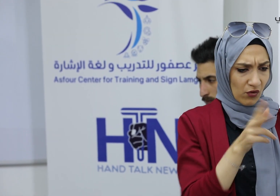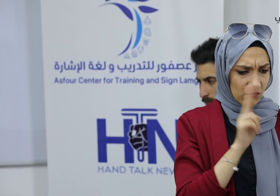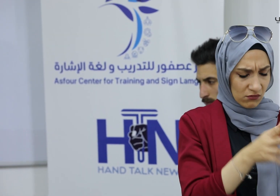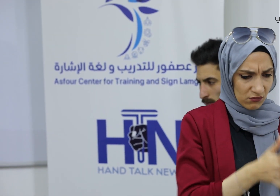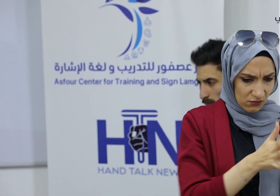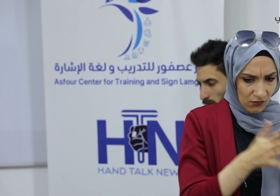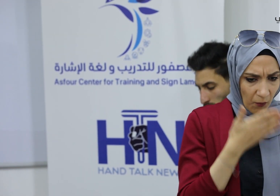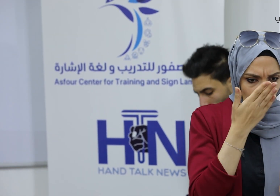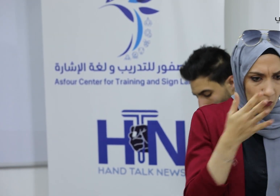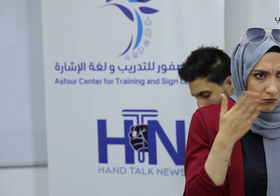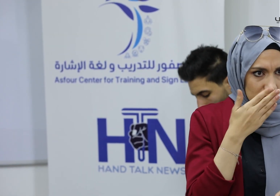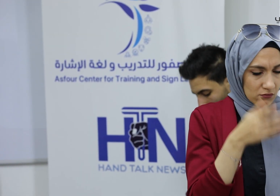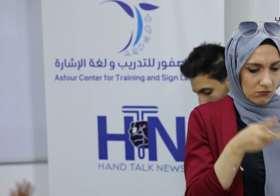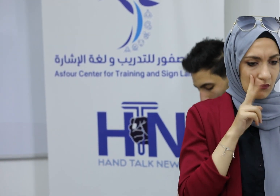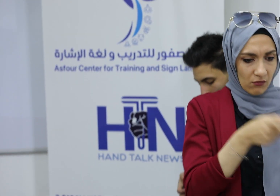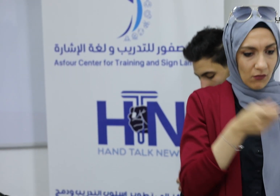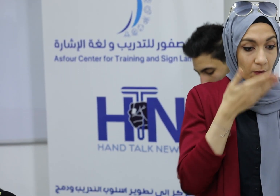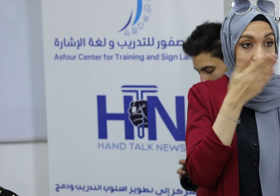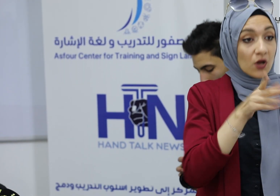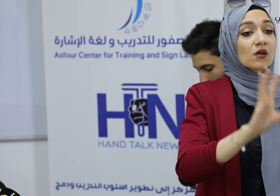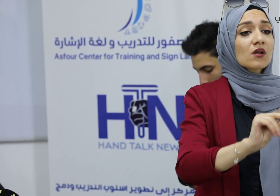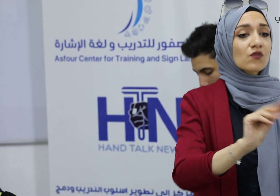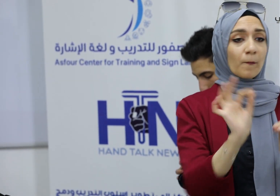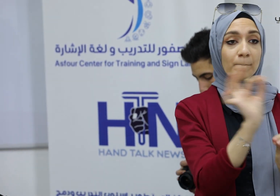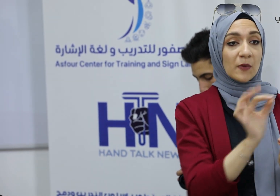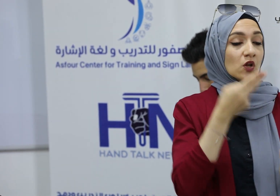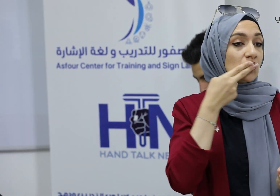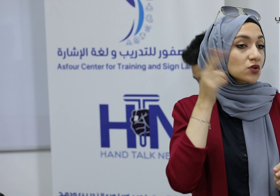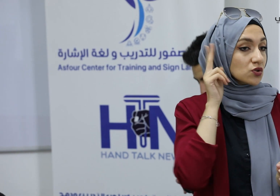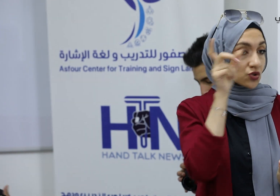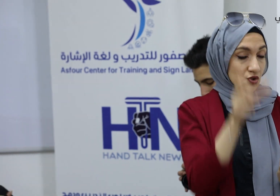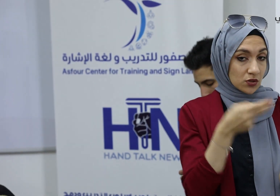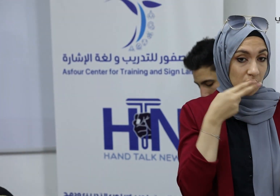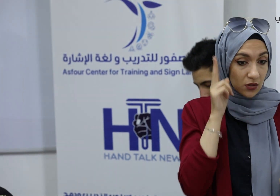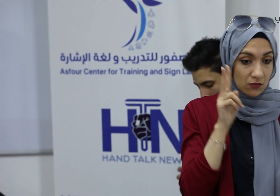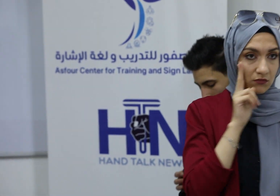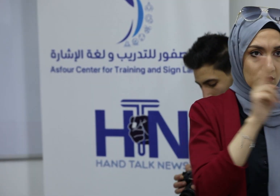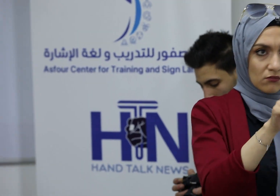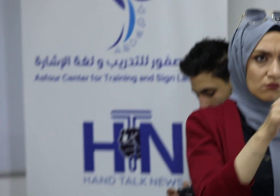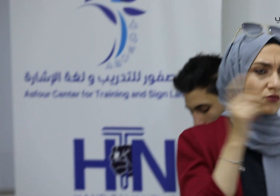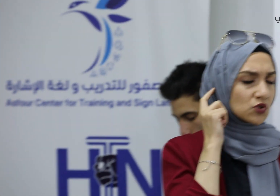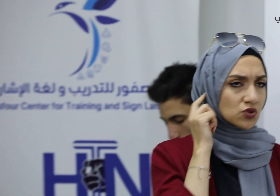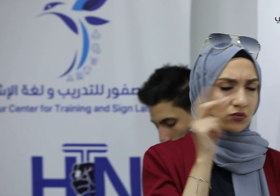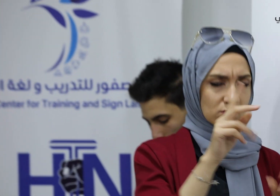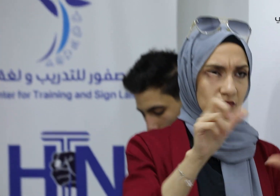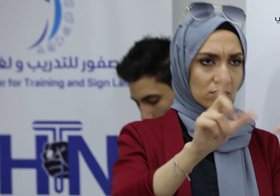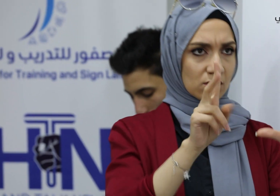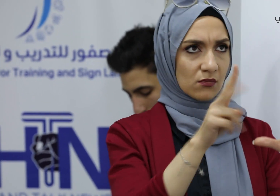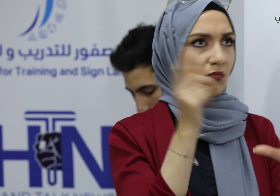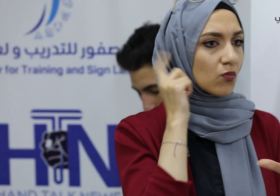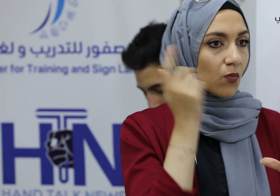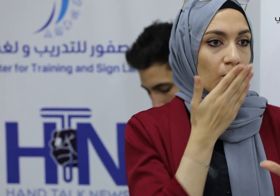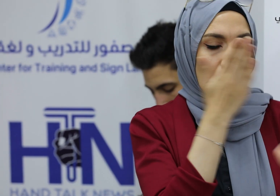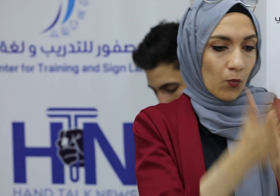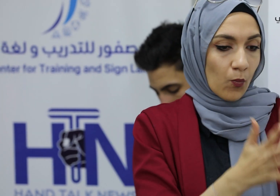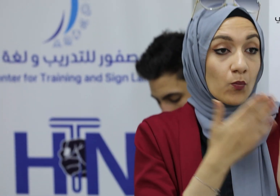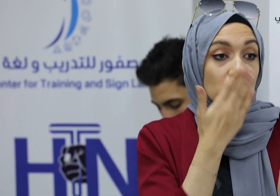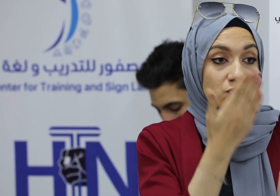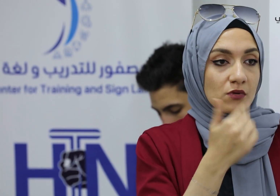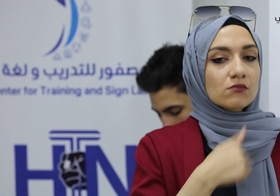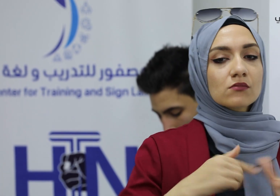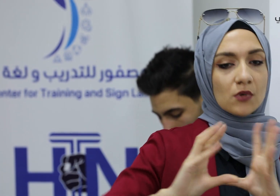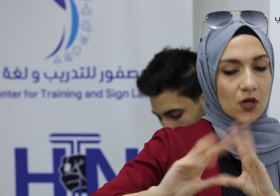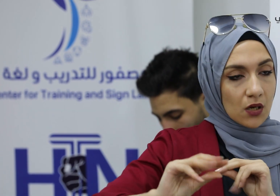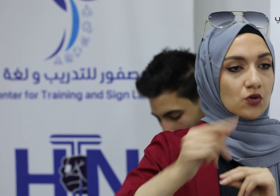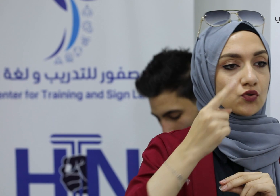فاهم إشي فعلياً هاي العملية العكسية للشخص الأصم، لما تكون تحط بس فويس الشخص الأصم عم بتطلع على صورة وهو مو فاهم. فاحنا بدنا نعيش المعاناة